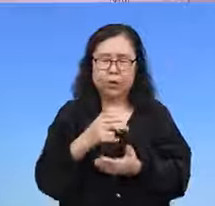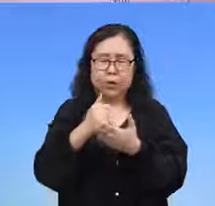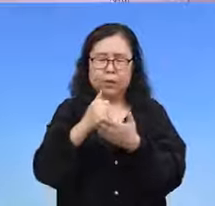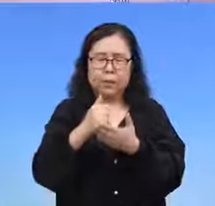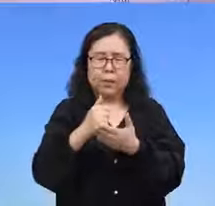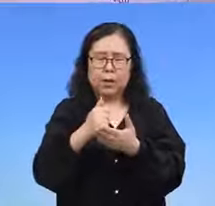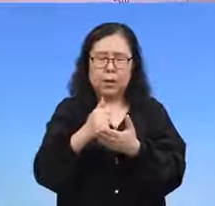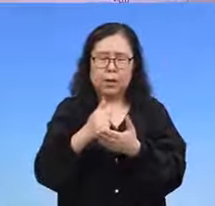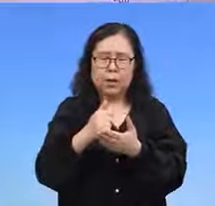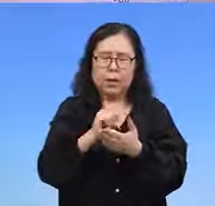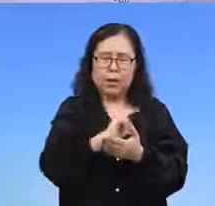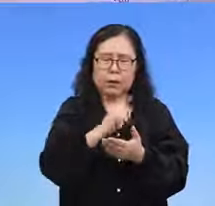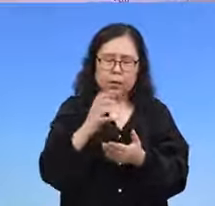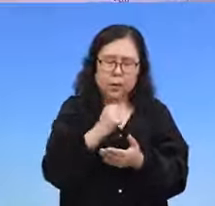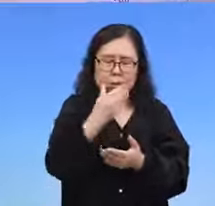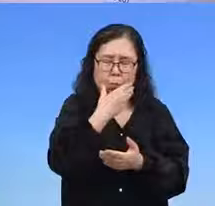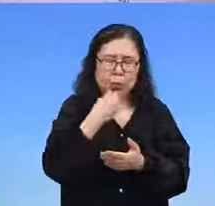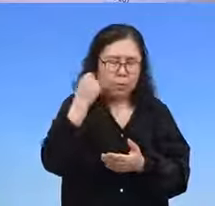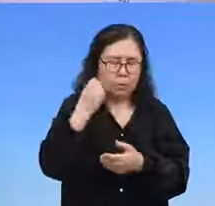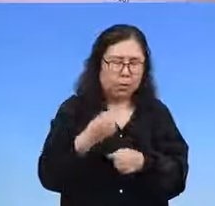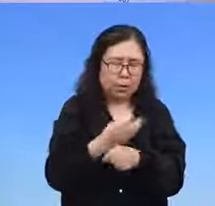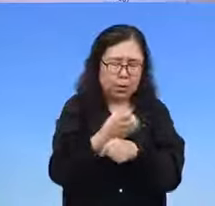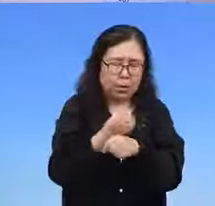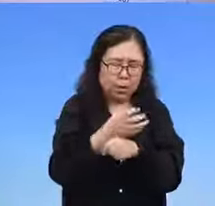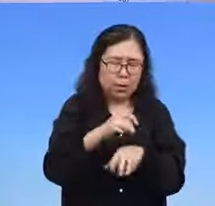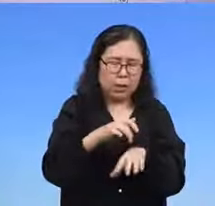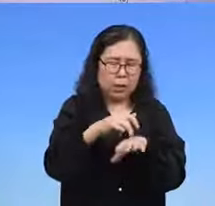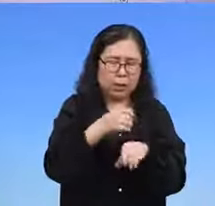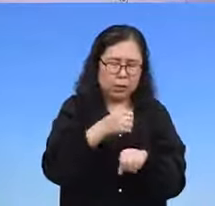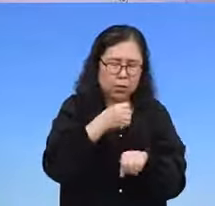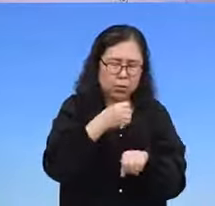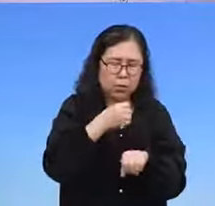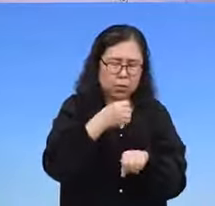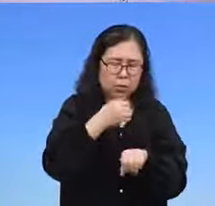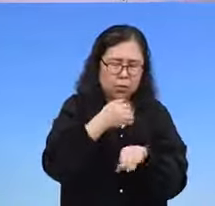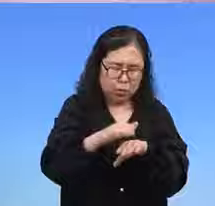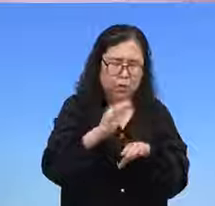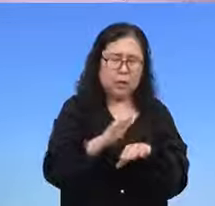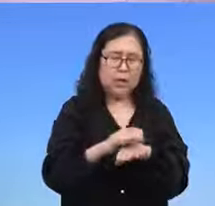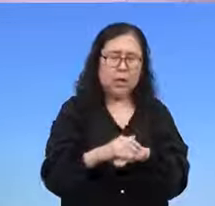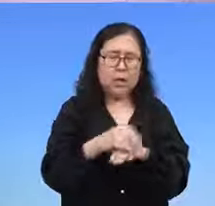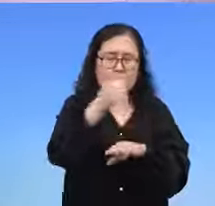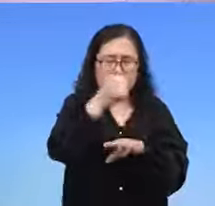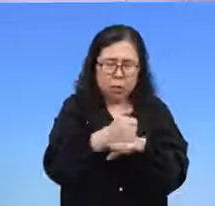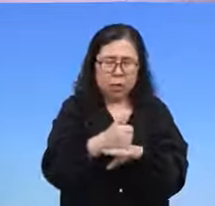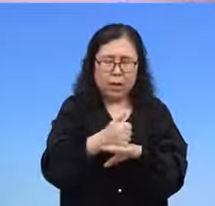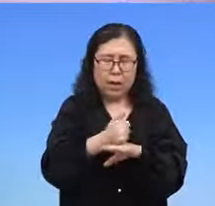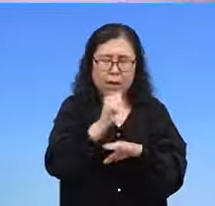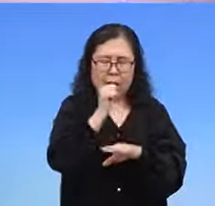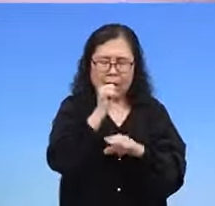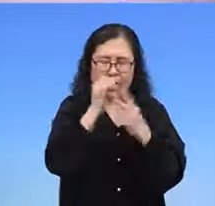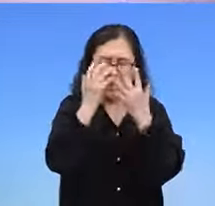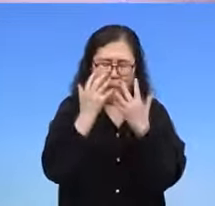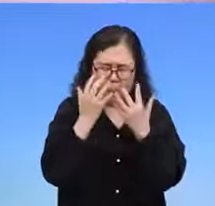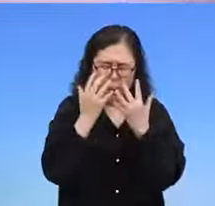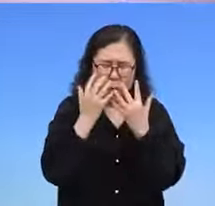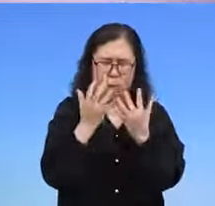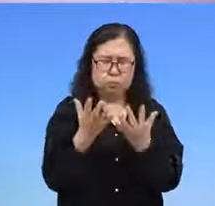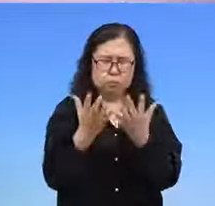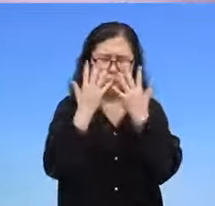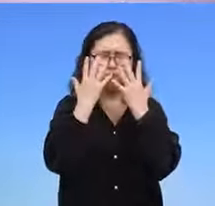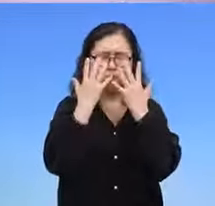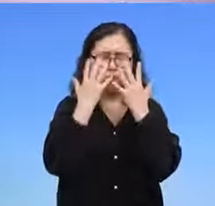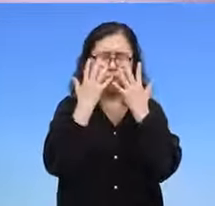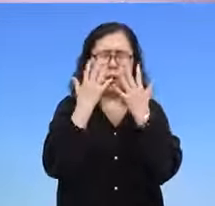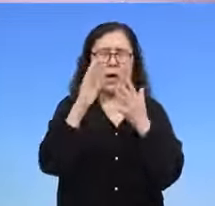주님 이름을 가지고 복음을 전하며 귀신을 쫓아낸 결과가 감옥에 갇히는 기대하지